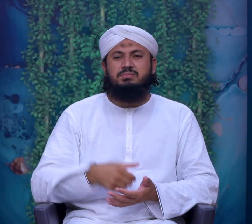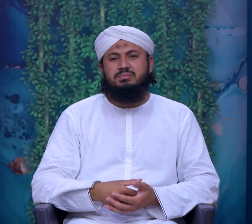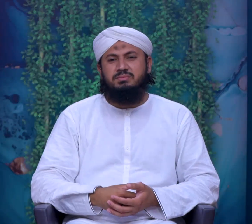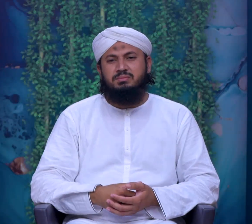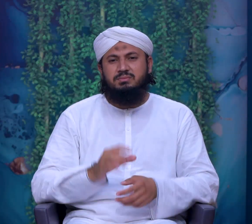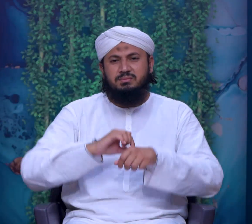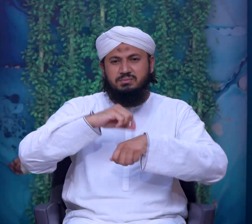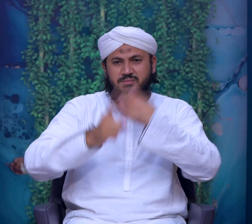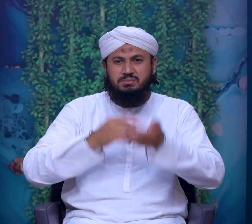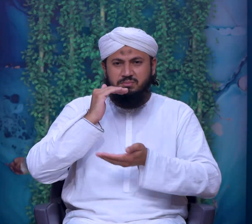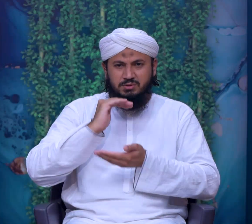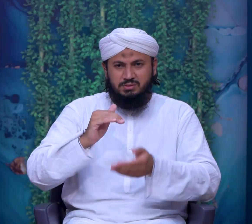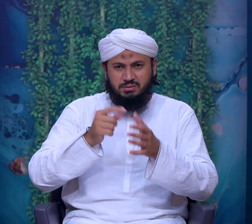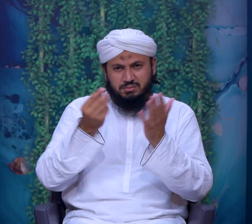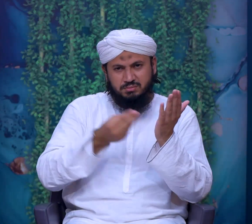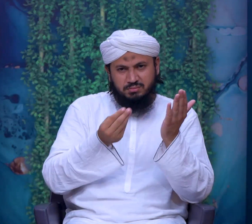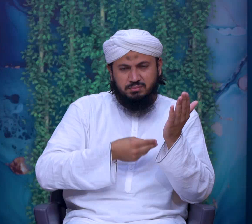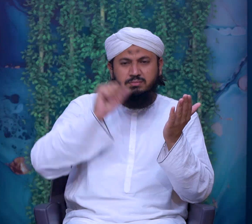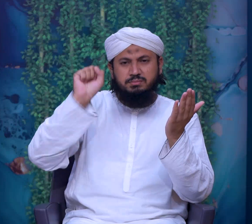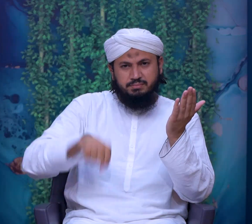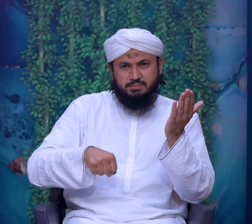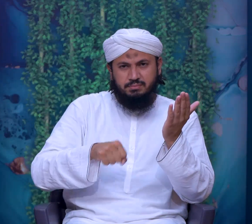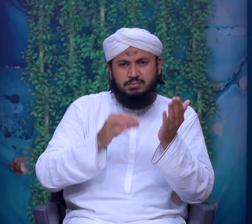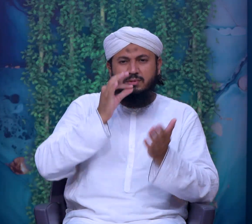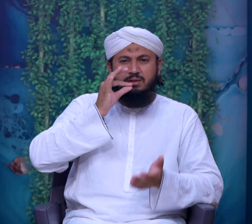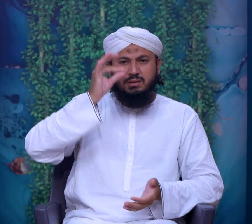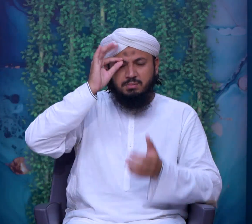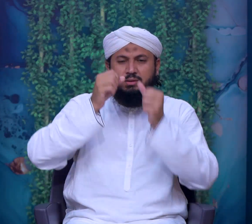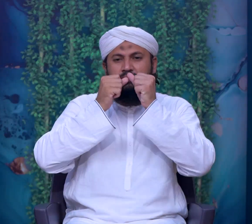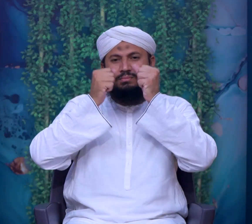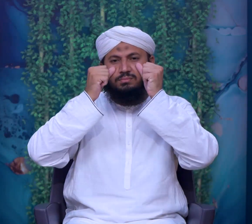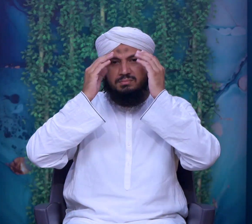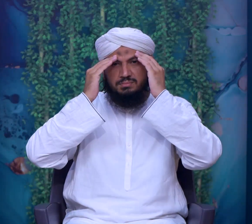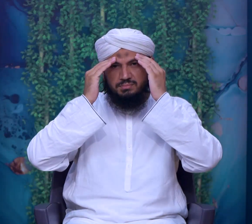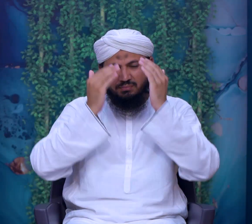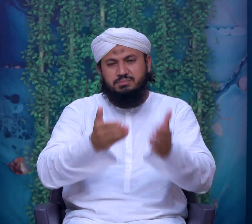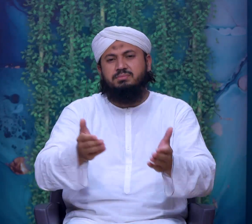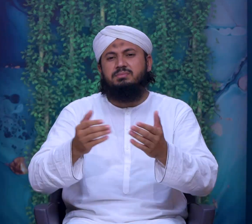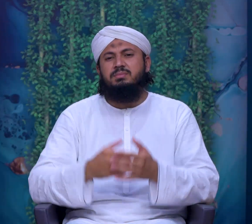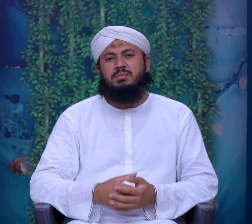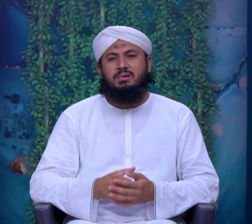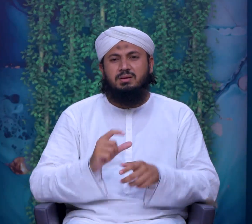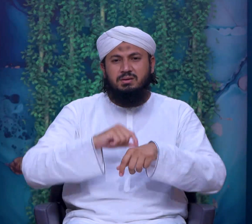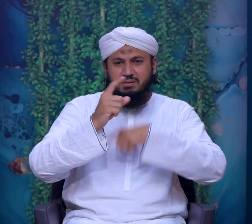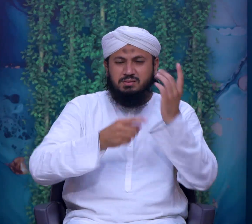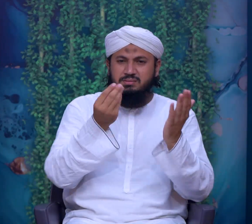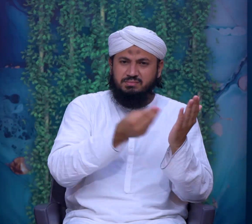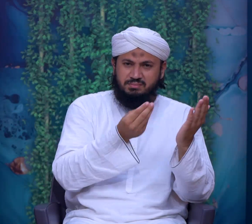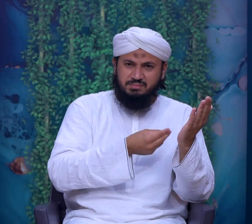نبینا و علیہ الصلوۃ والسلام کی امتوں کے متعلق بھی لکھا، یہاں تک کہ جب پیارے آقا صلی اللہ علیہ وآلہ وصحبہ وسلم کی امت کے